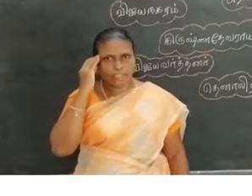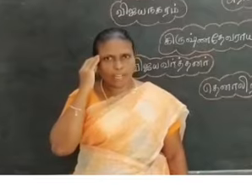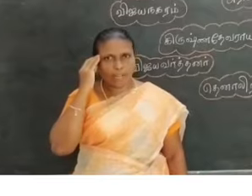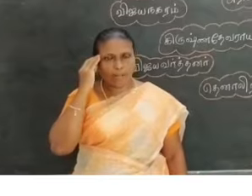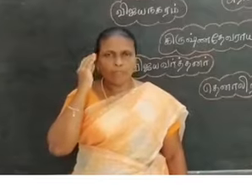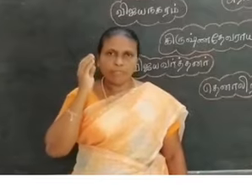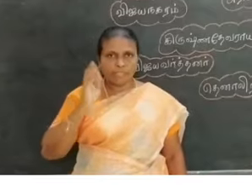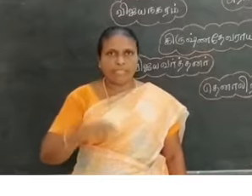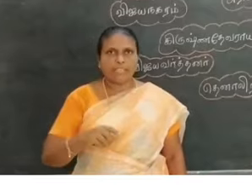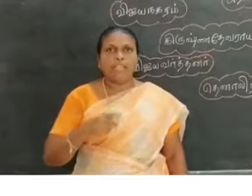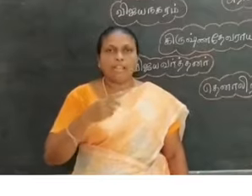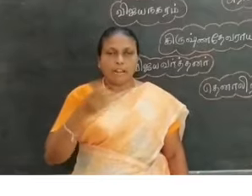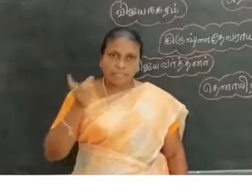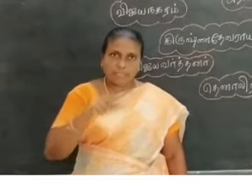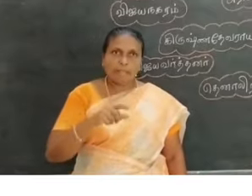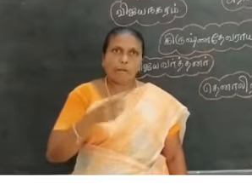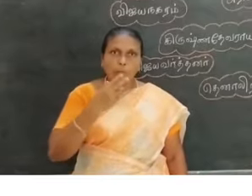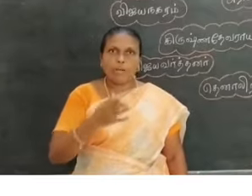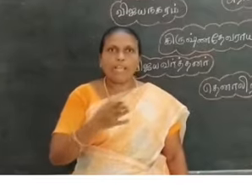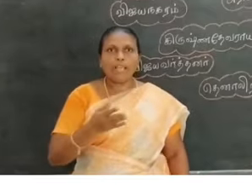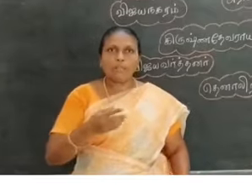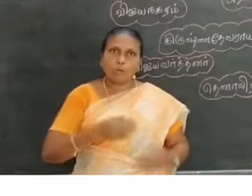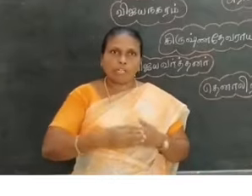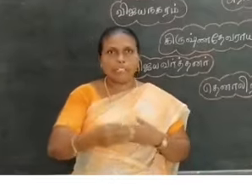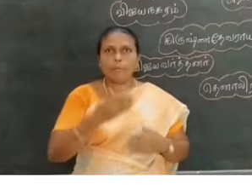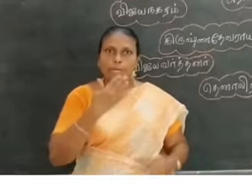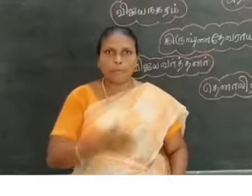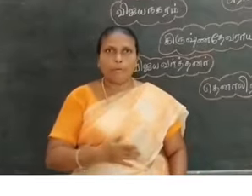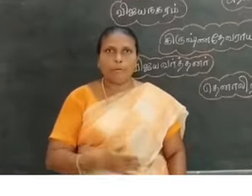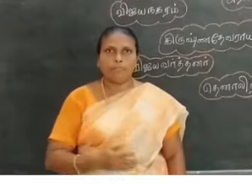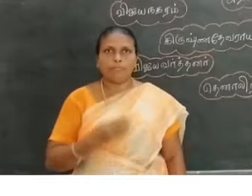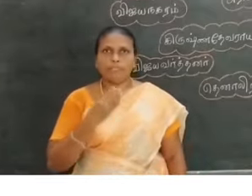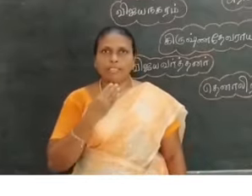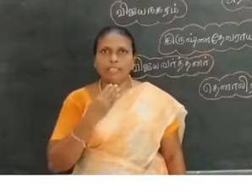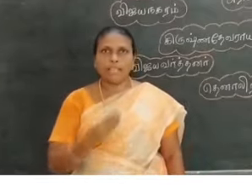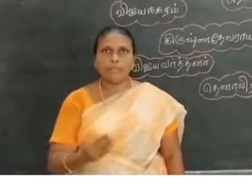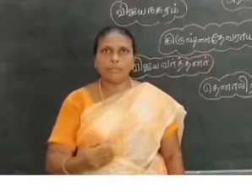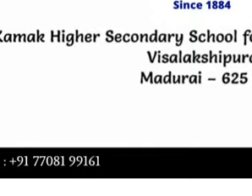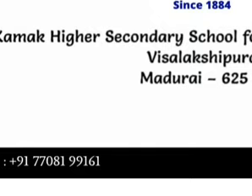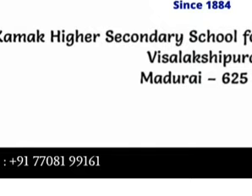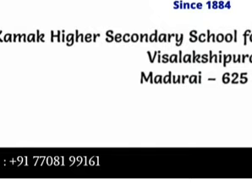புரிஞ்சிச்சா? சரி, அடுத்த வகுப்புல தொடர்ந்து படிப்போம்.